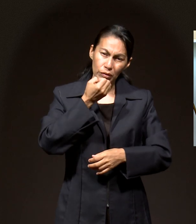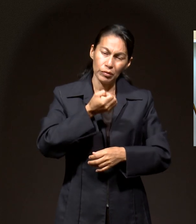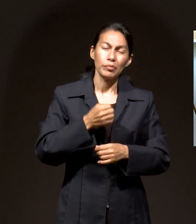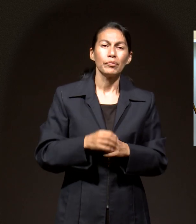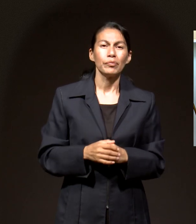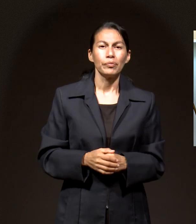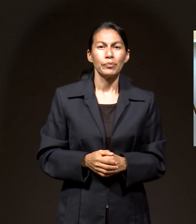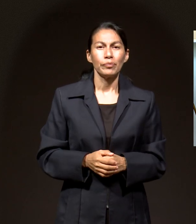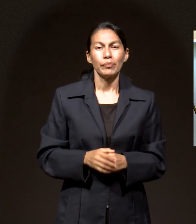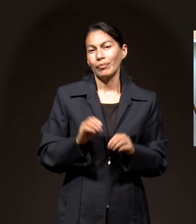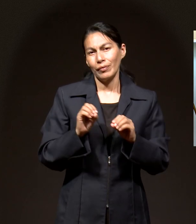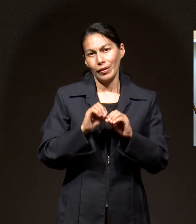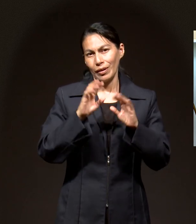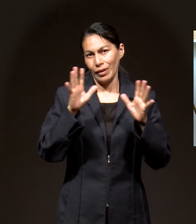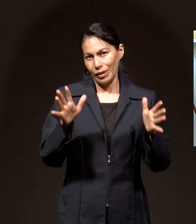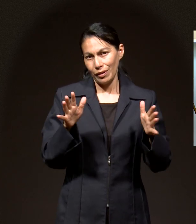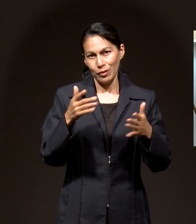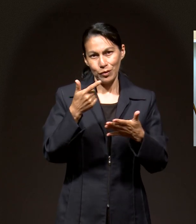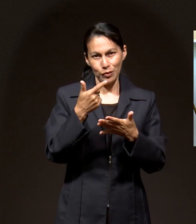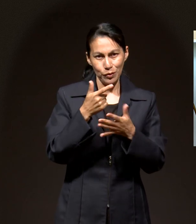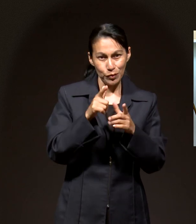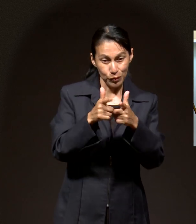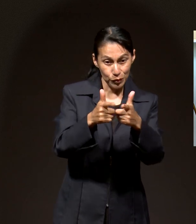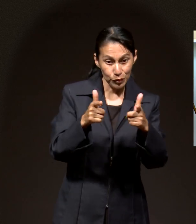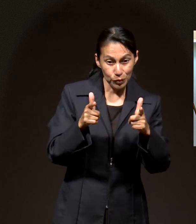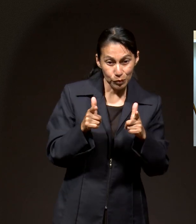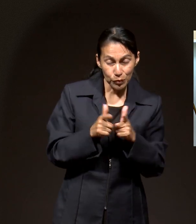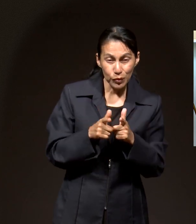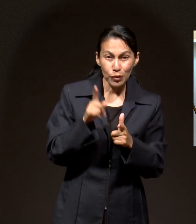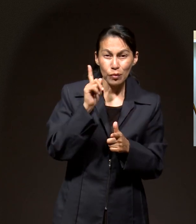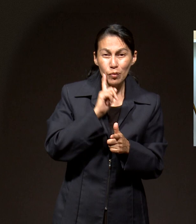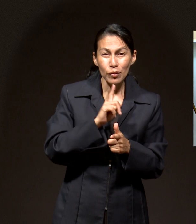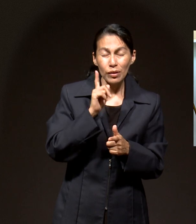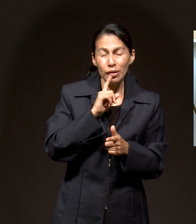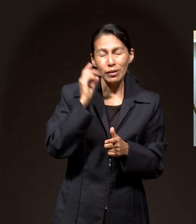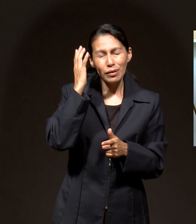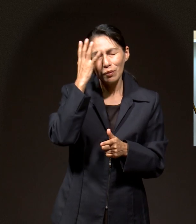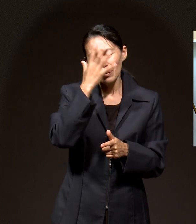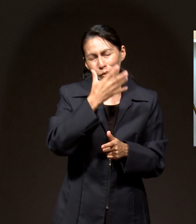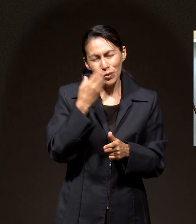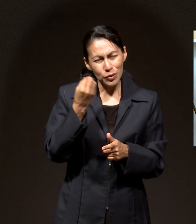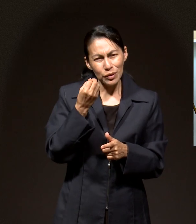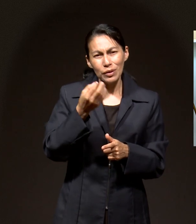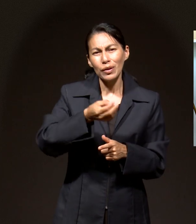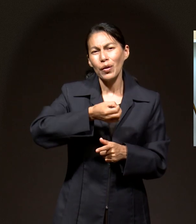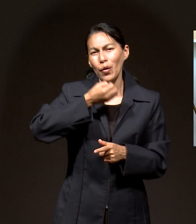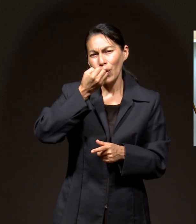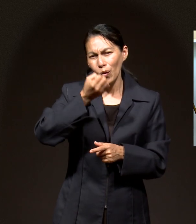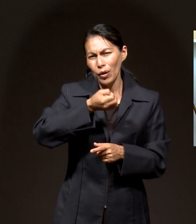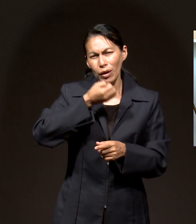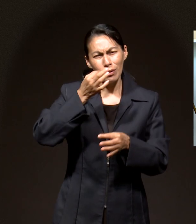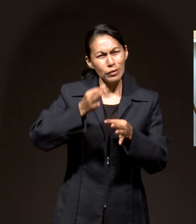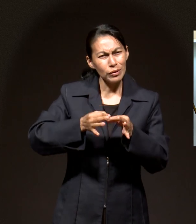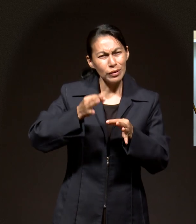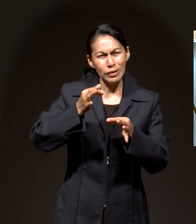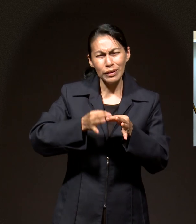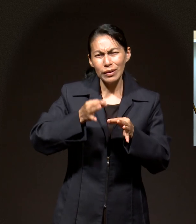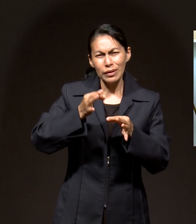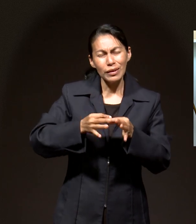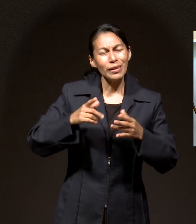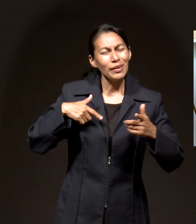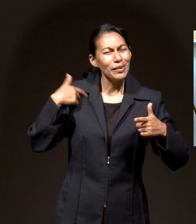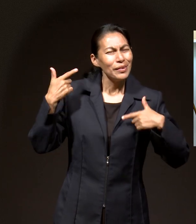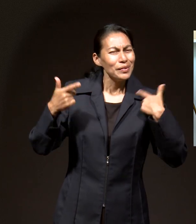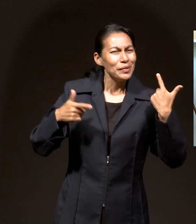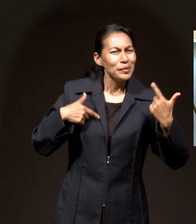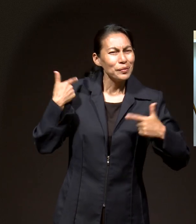unamos orando los unos por los otros. Desde luego hay un grupo de hermosas damas que con mucho